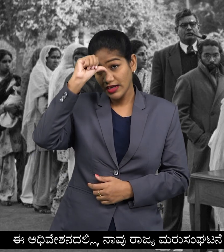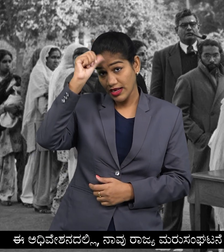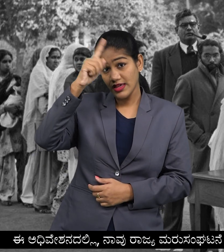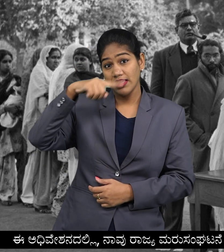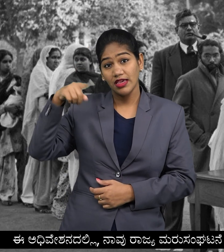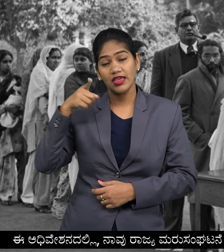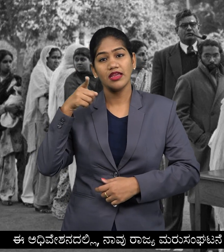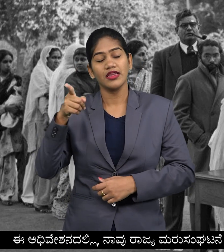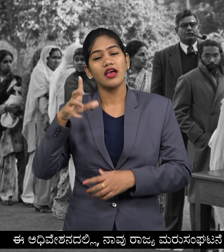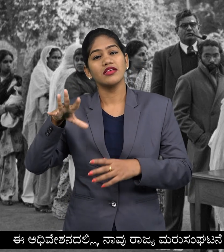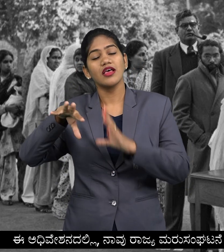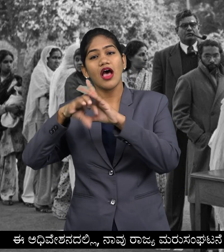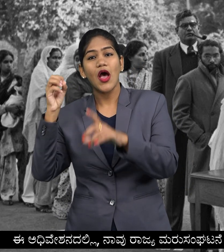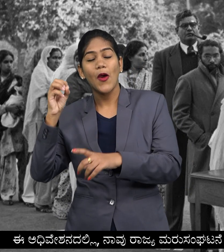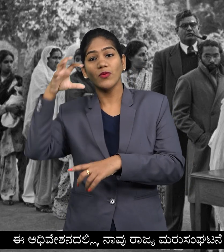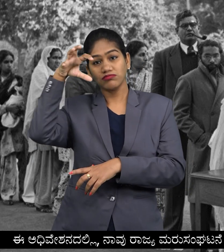ಕಲಿಯುತ್ತೇವೆ.